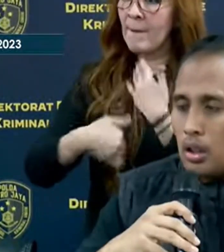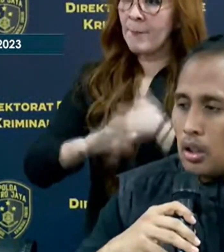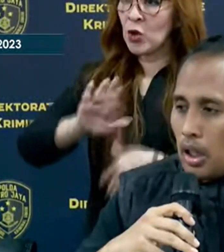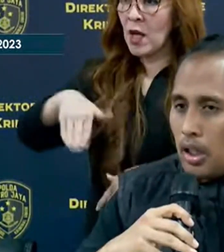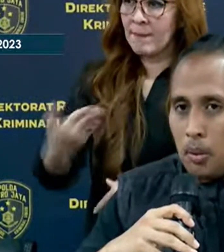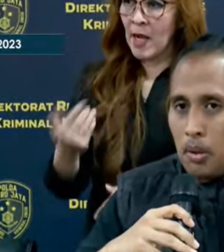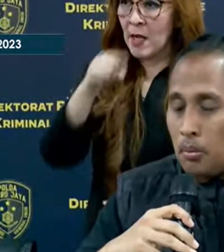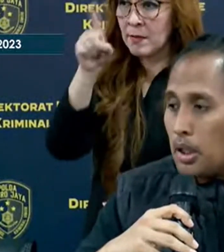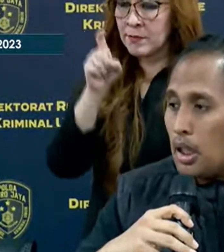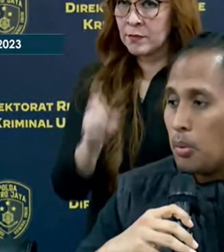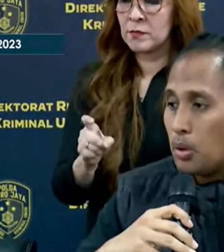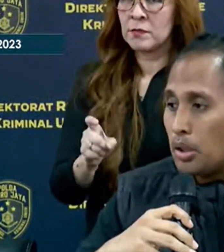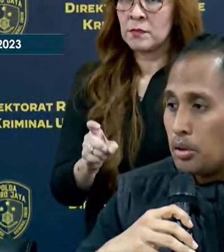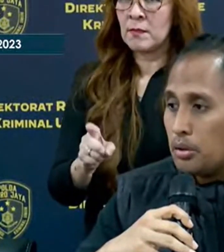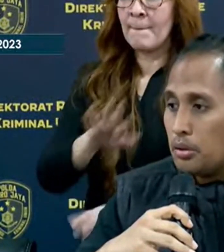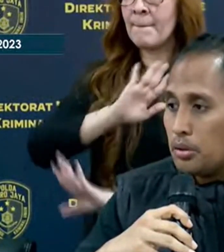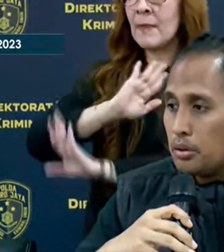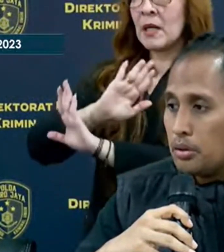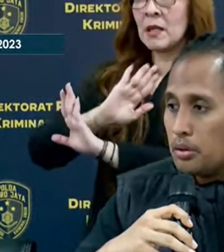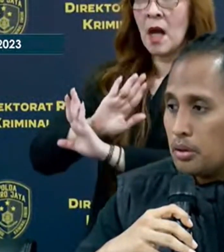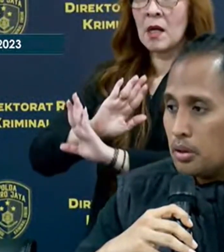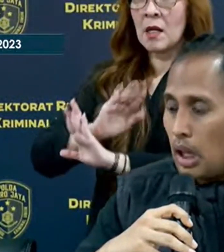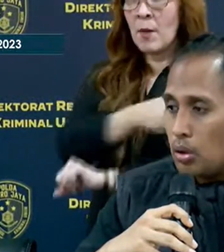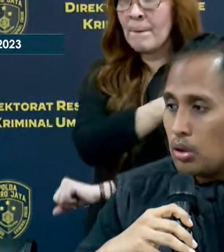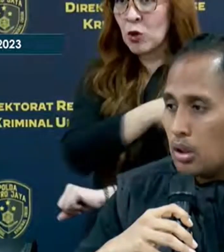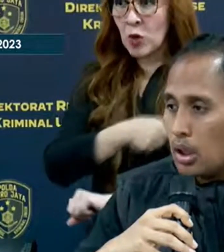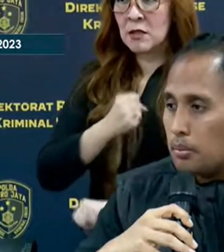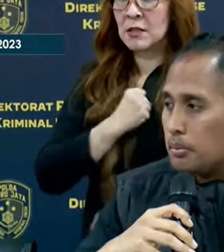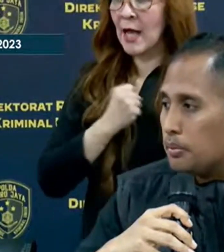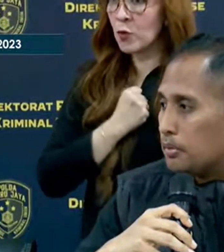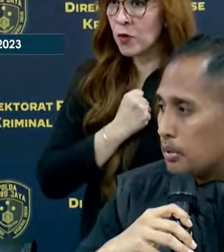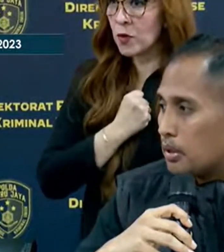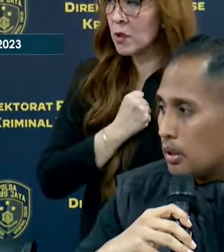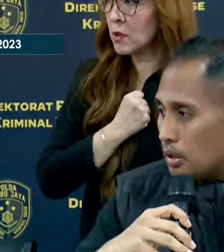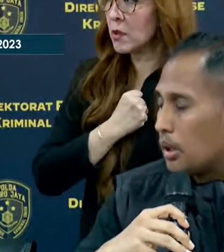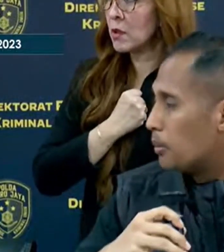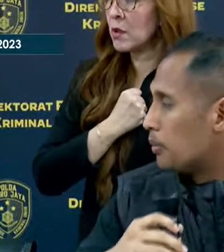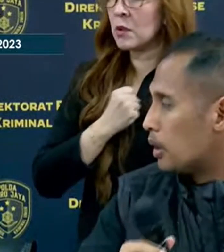karena ya memang menghindari petugas takut ditangkap